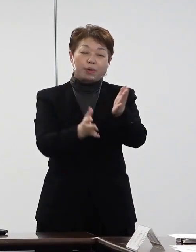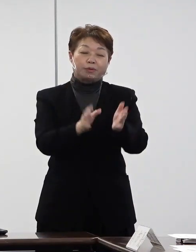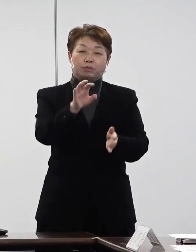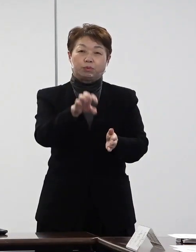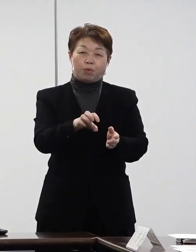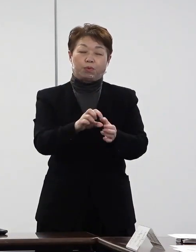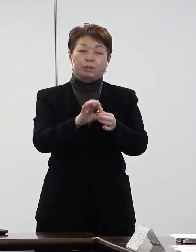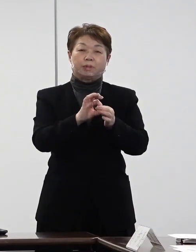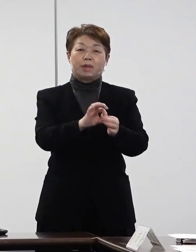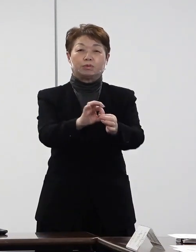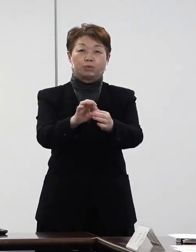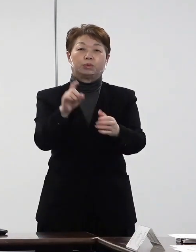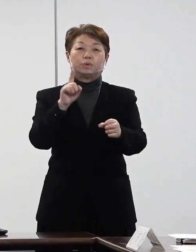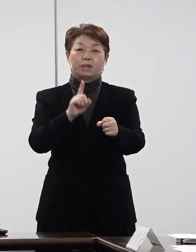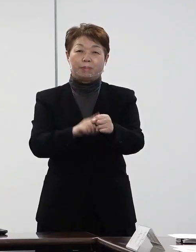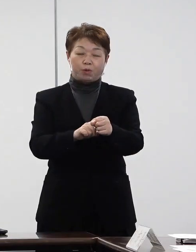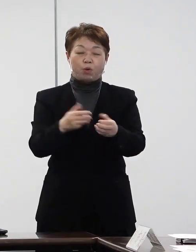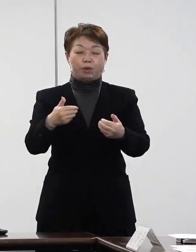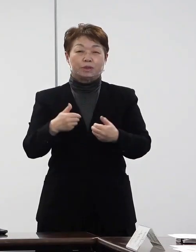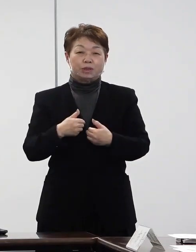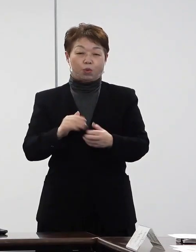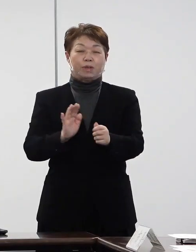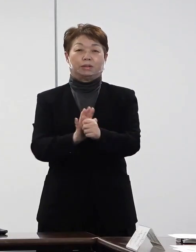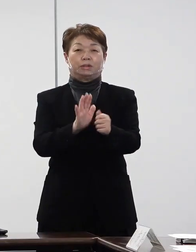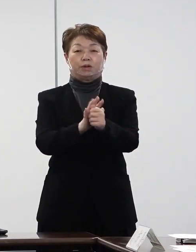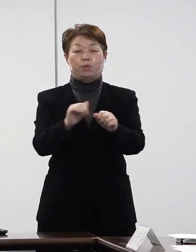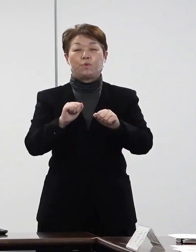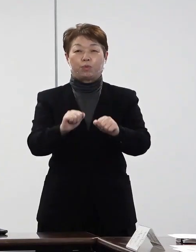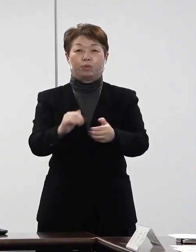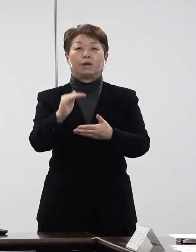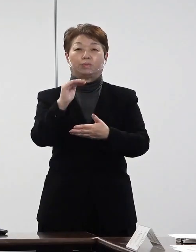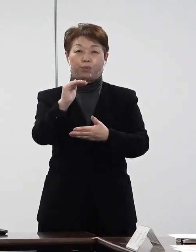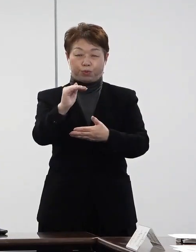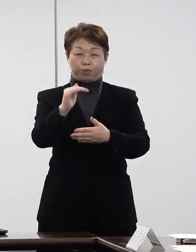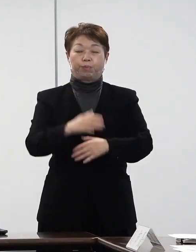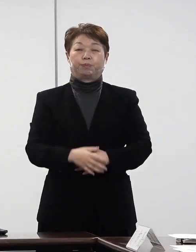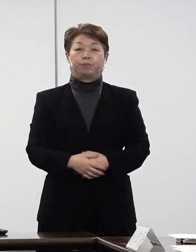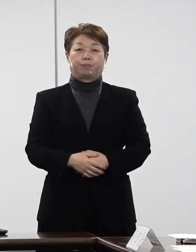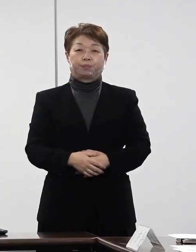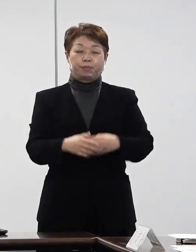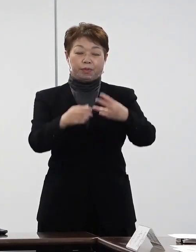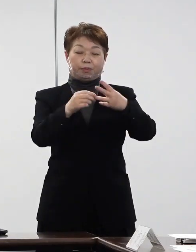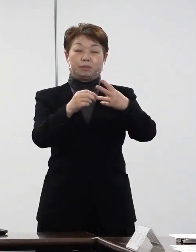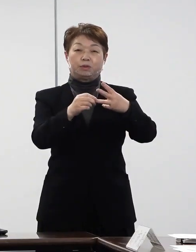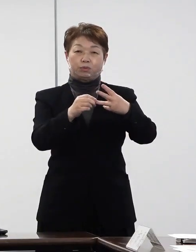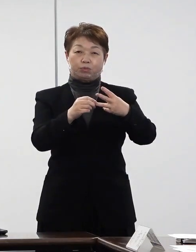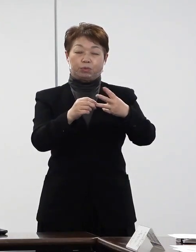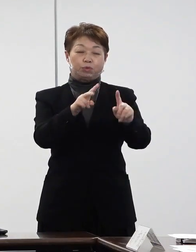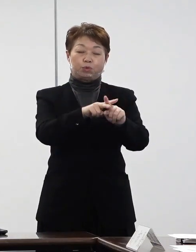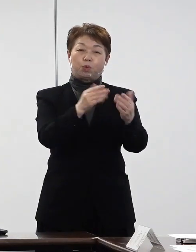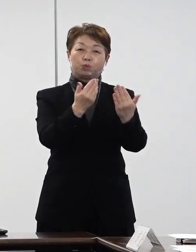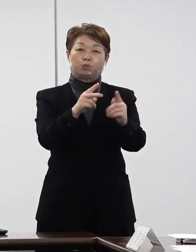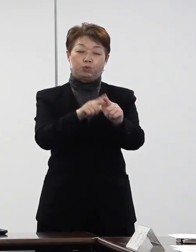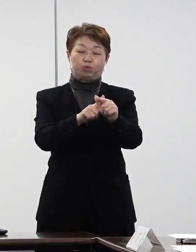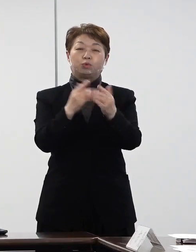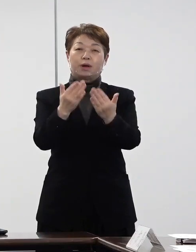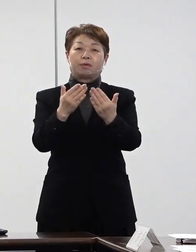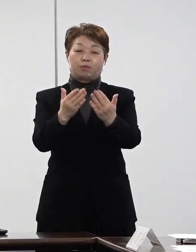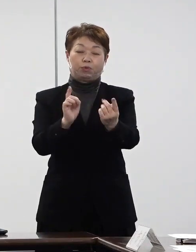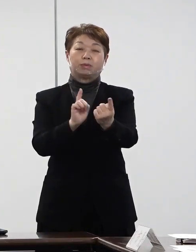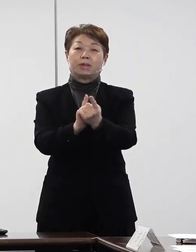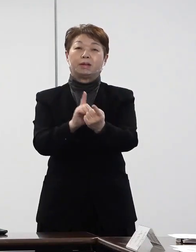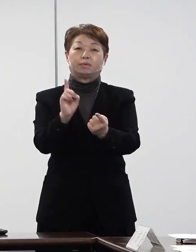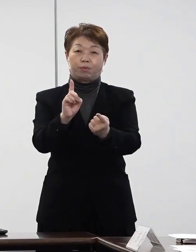続的に実施していくための必要な支援を行うこと、3つ、小中学校における対応